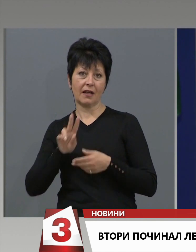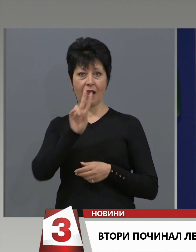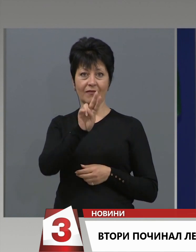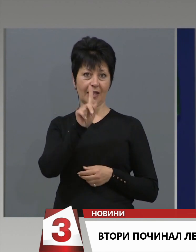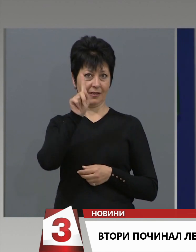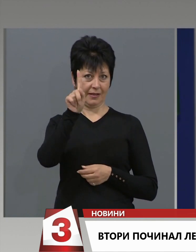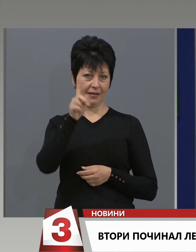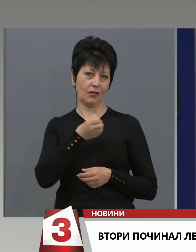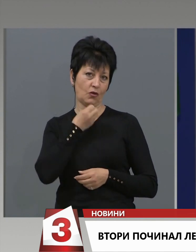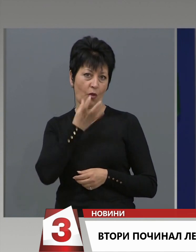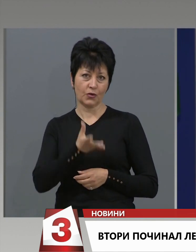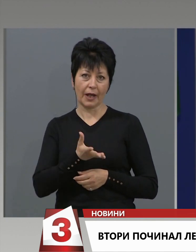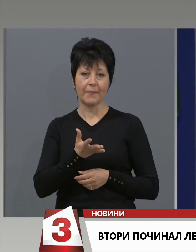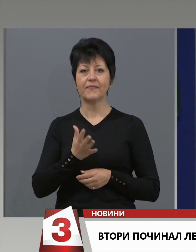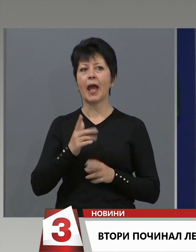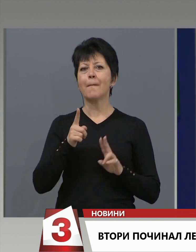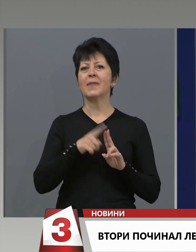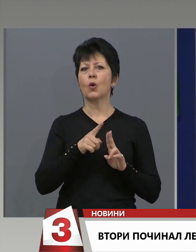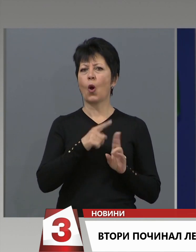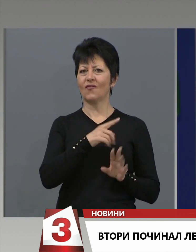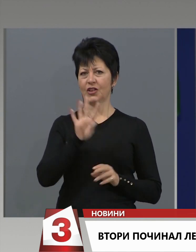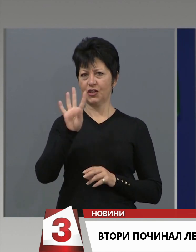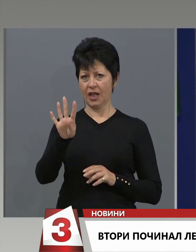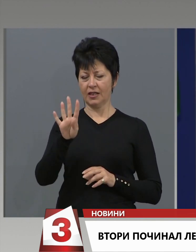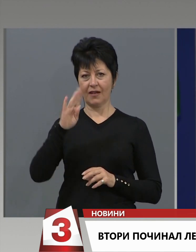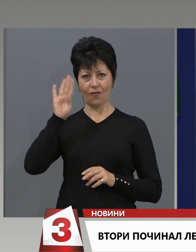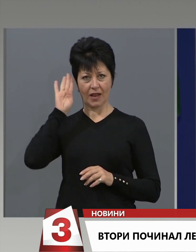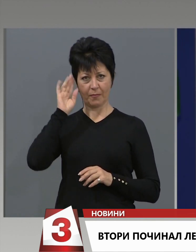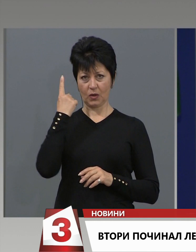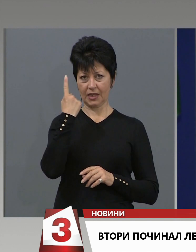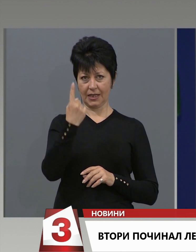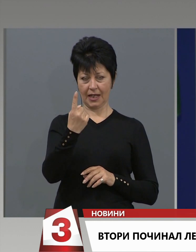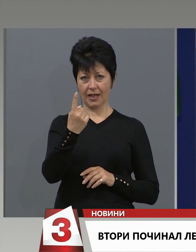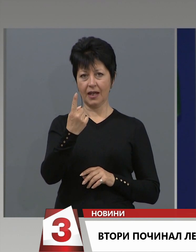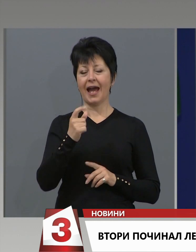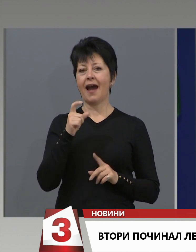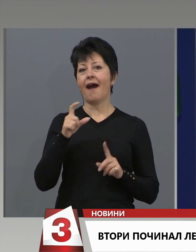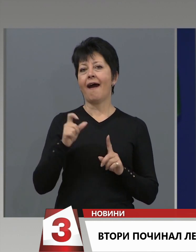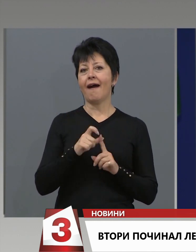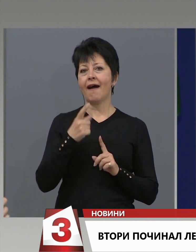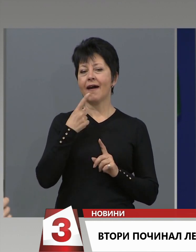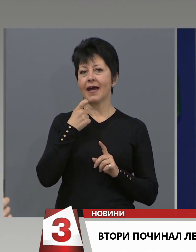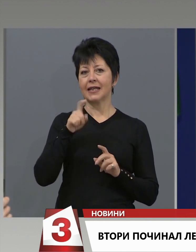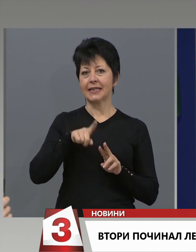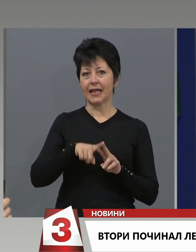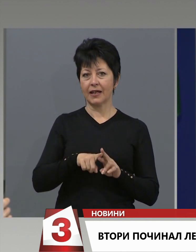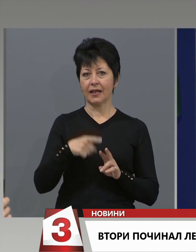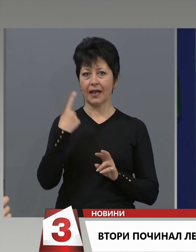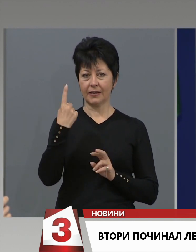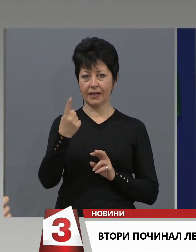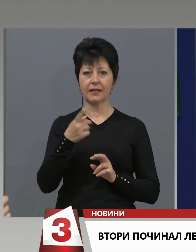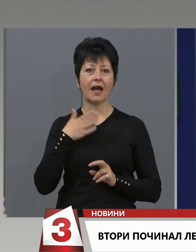случая. Съответно от Пирогов 4, ВМА 1, Столични Терезии 12, Смолен